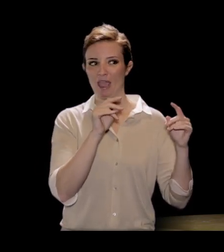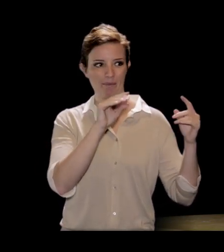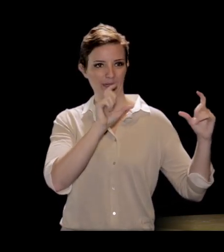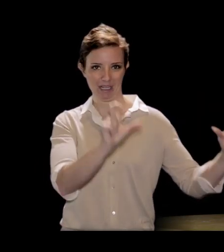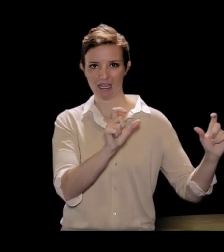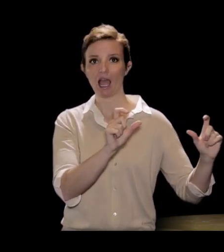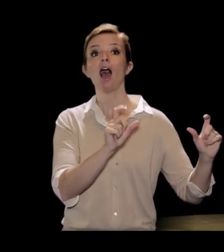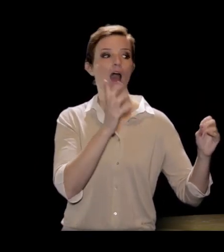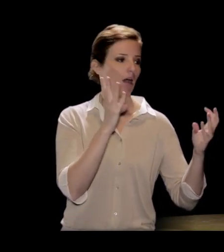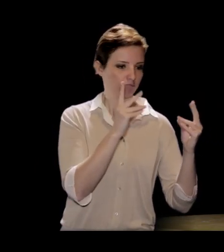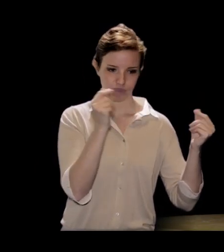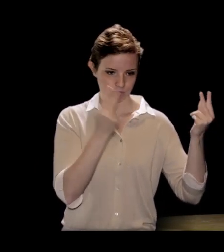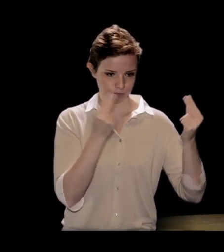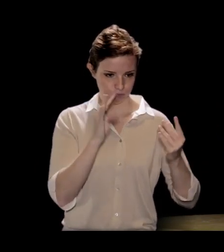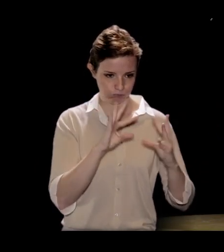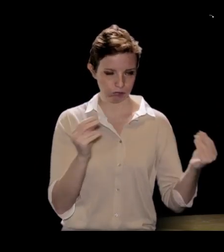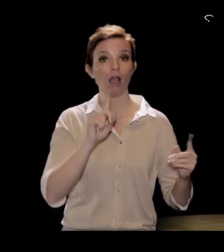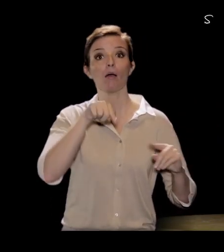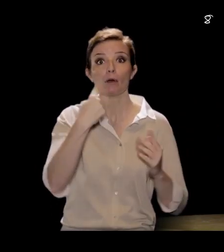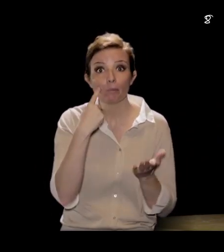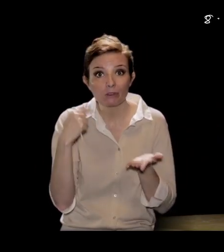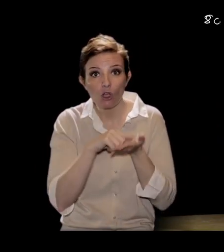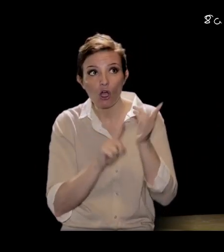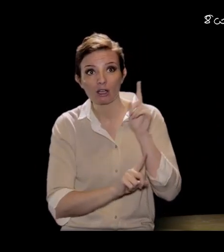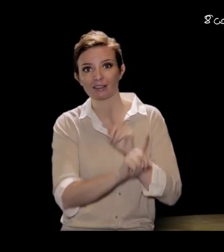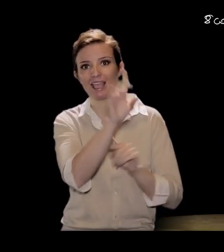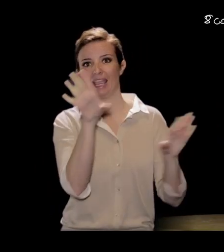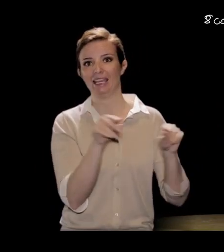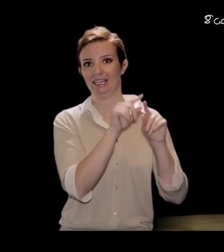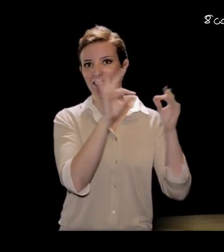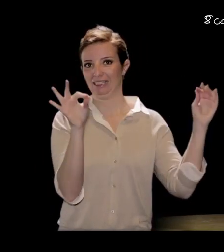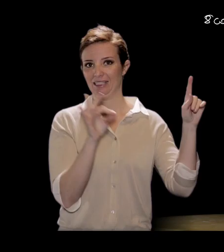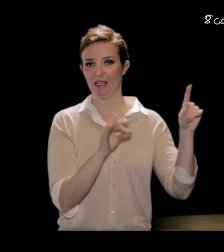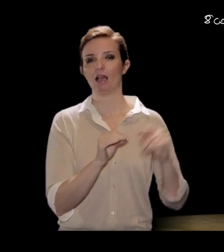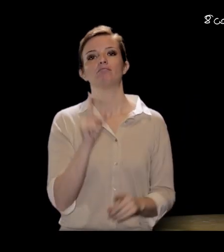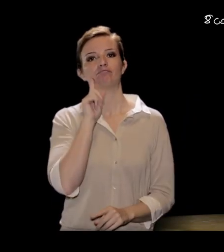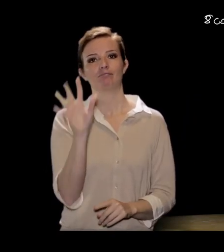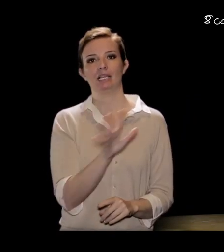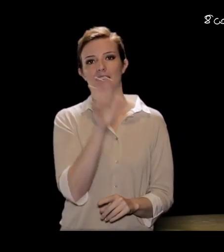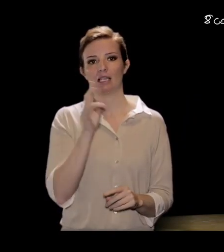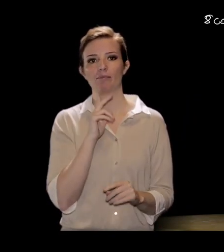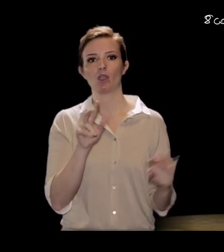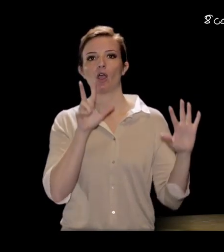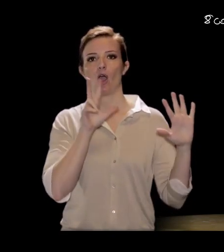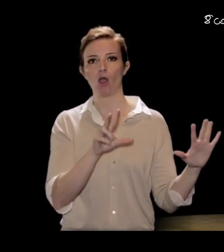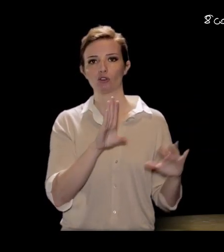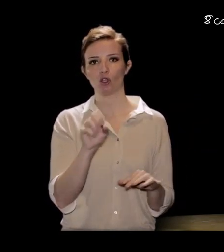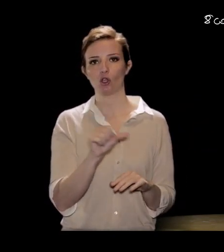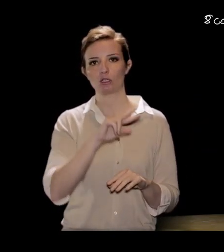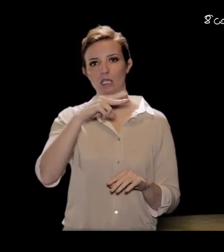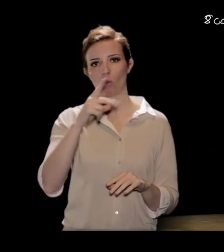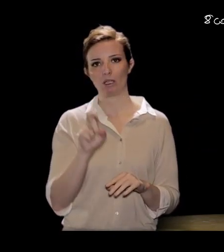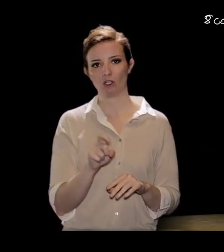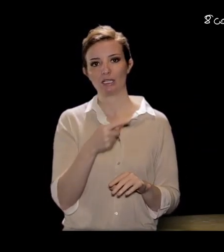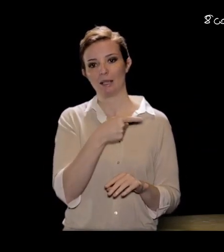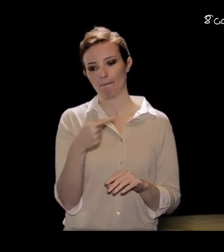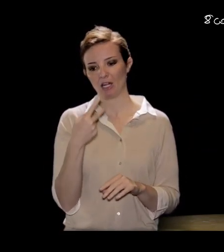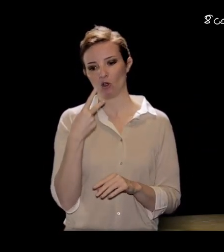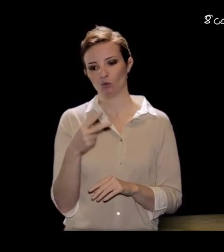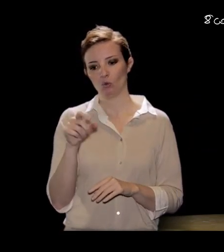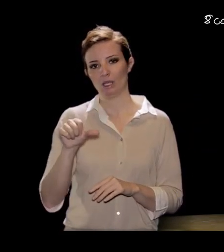all'equazione iniziale. Facciamo un esempio, 8 cosen quadro x meno 2 sen x